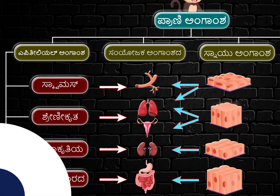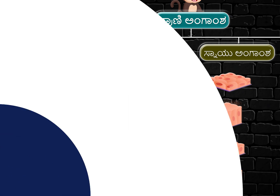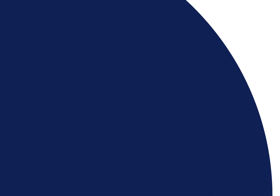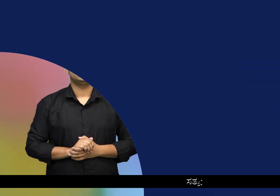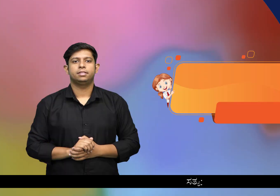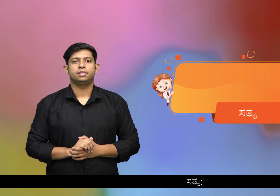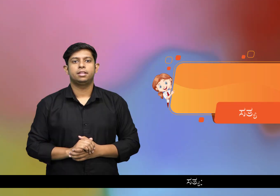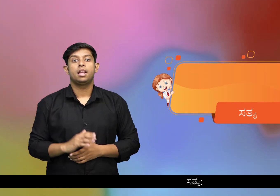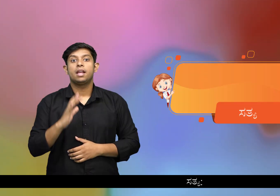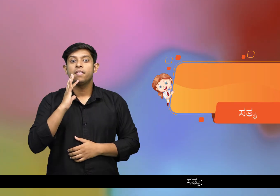ಸತ್ಯ.